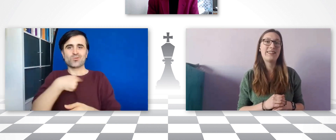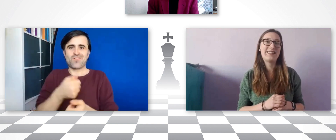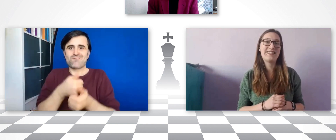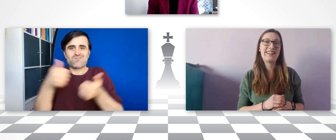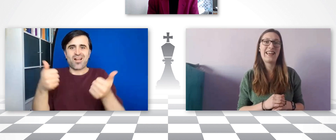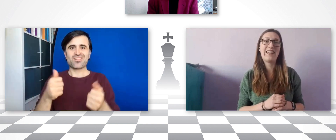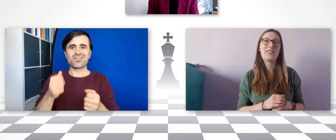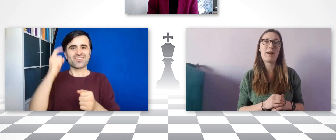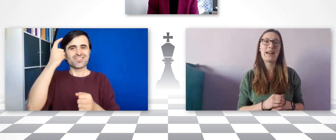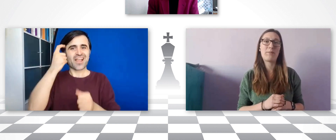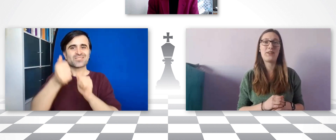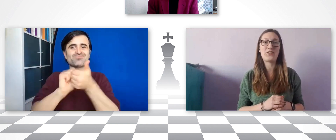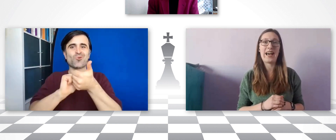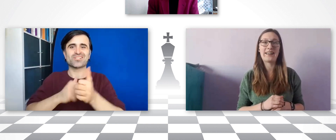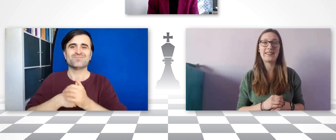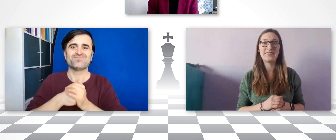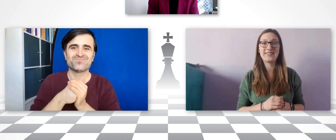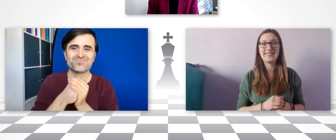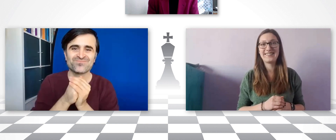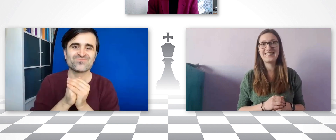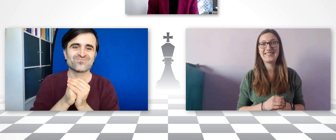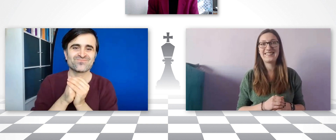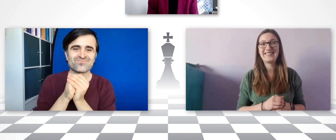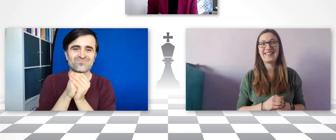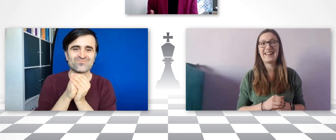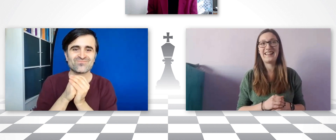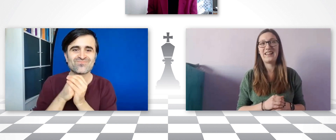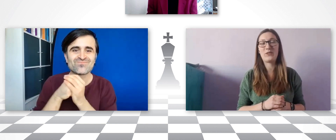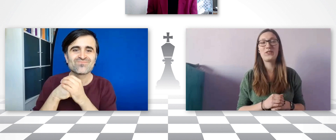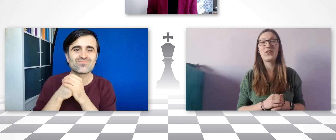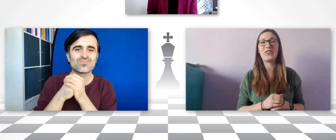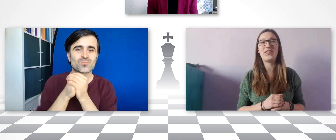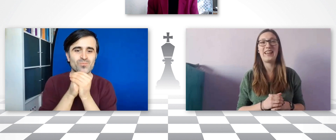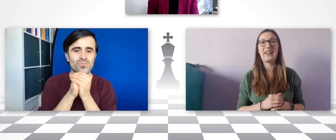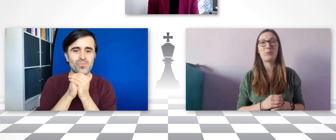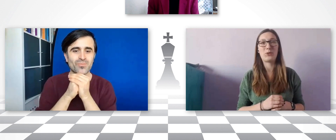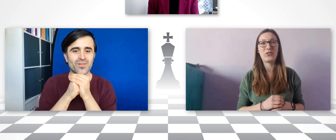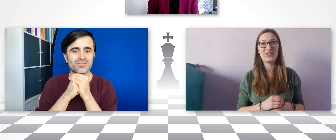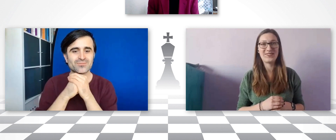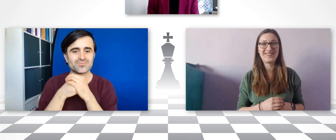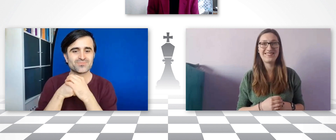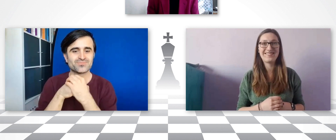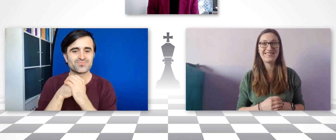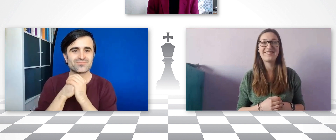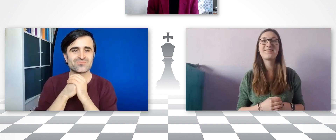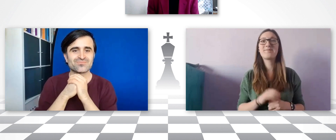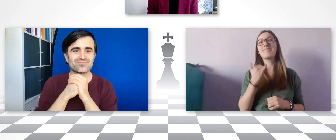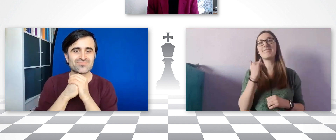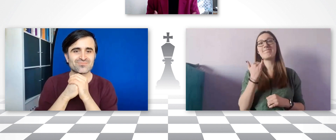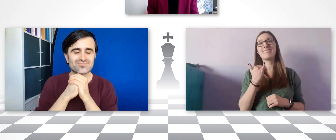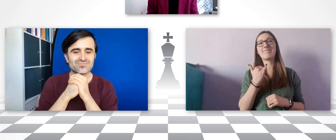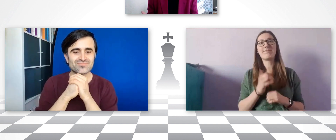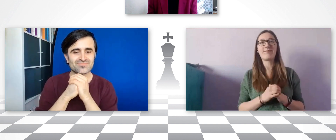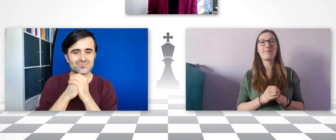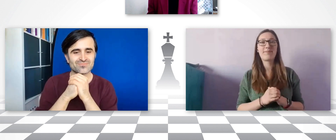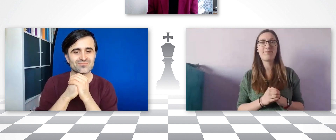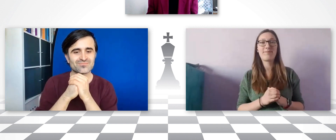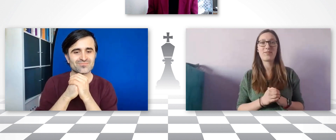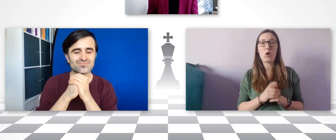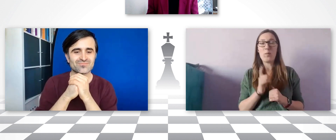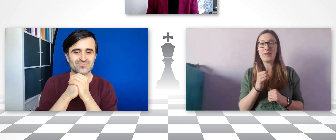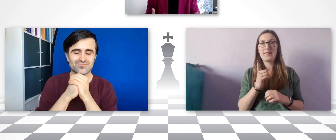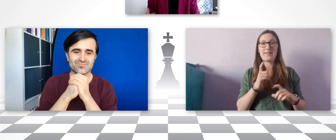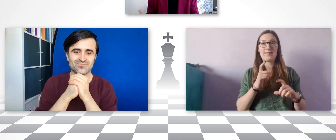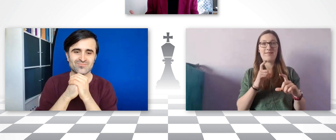geven kennis te maken met het schaken. Ja, want de schaaksport, deze fantastische denksport. Ja, want de schaaksport is natuurlijk bij uitstek